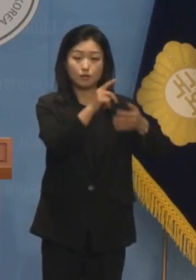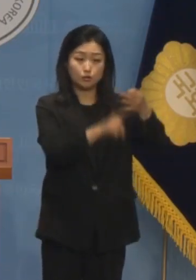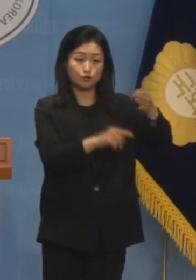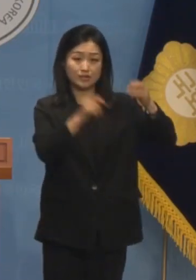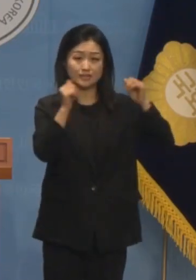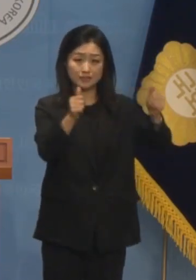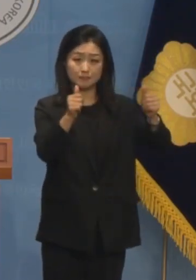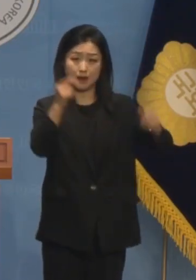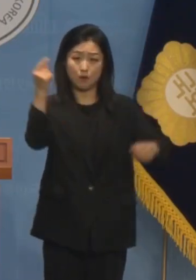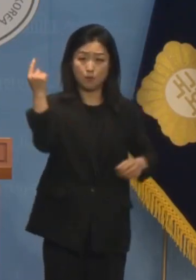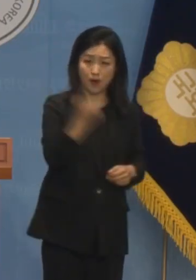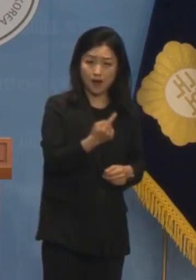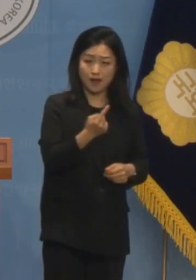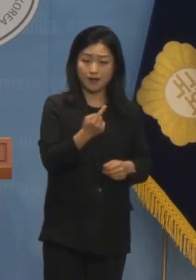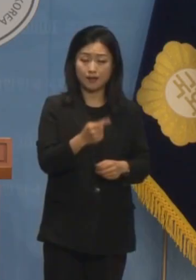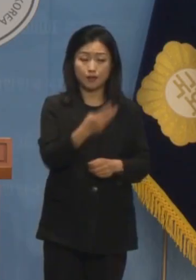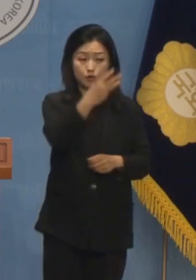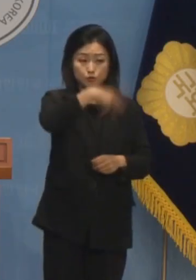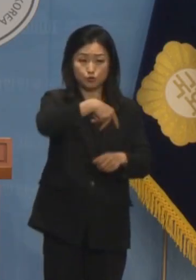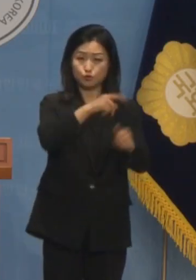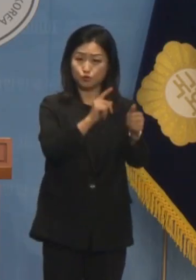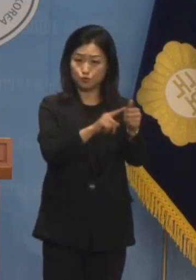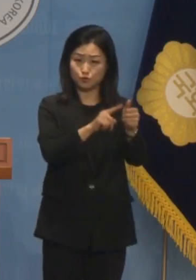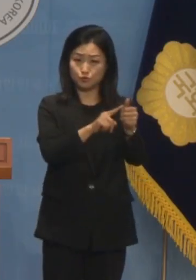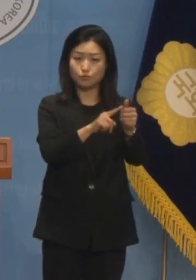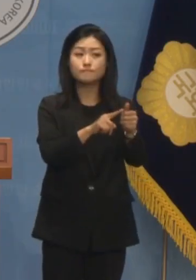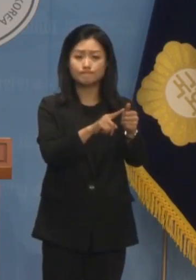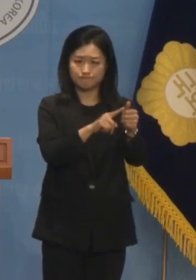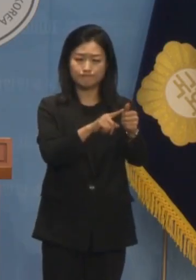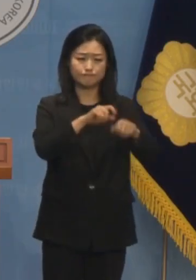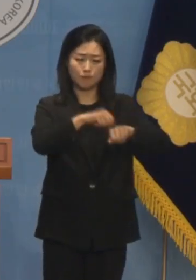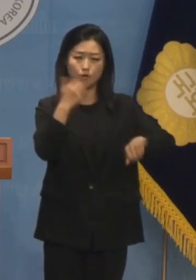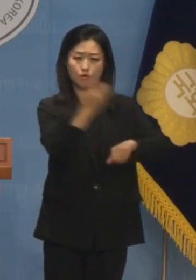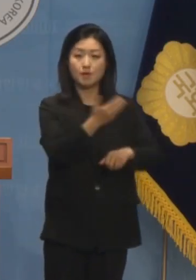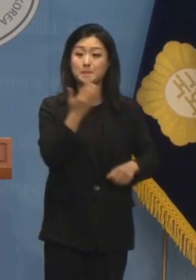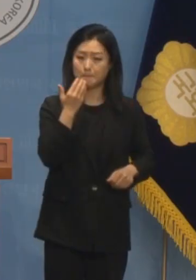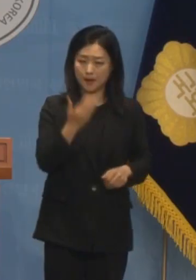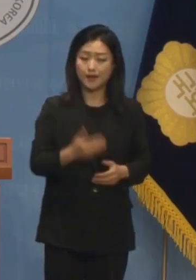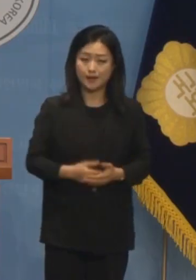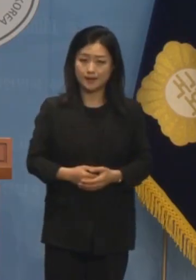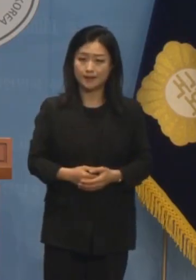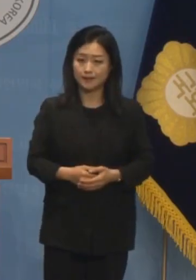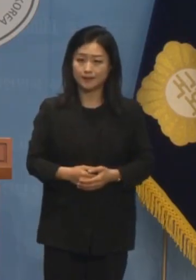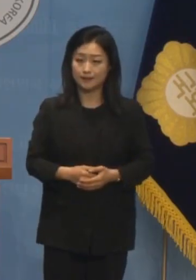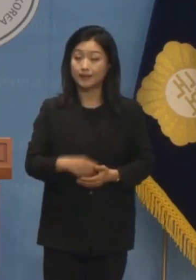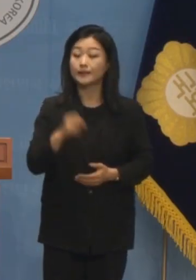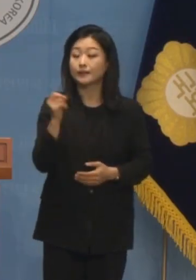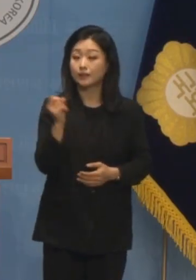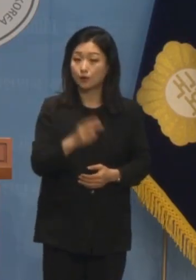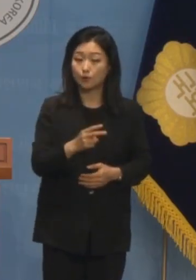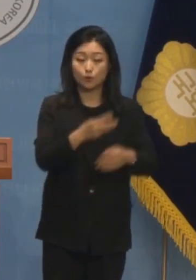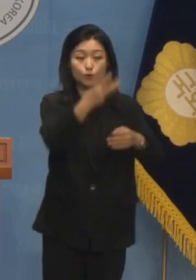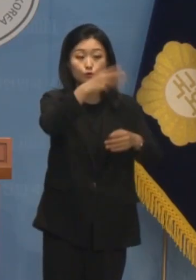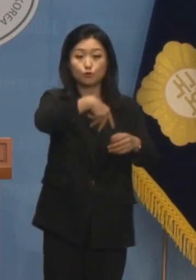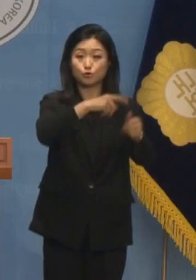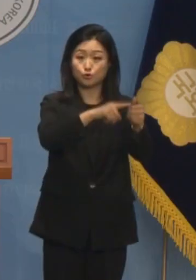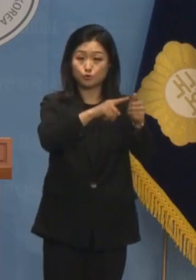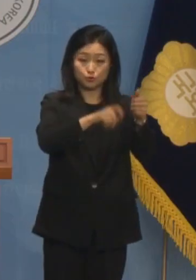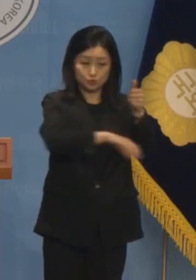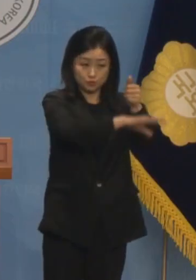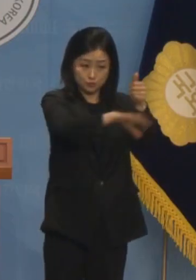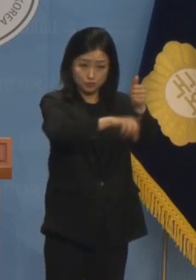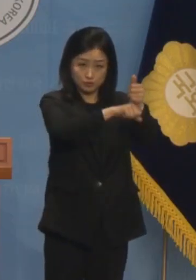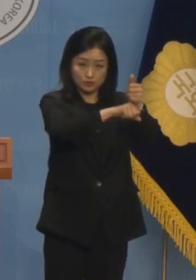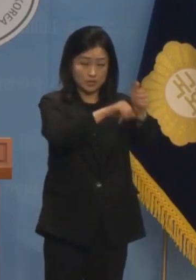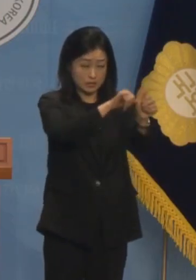그날이 오면 류 위원장도 무사하지는 못할 겁니다. 그리고 류일임 체제에